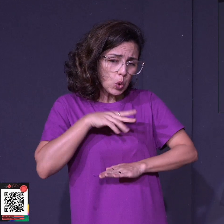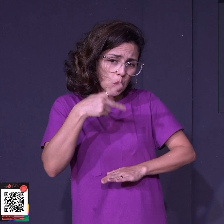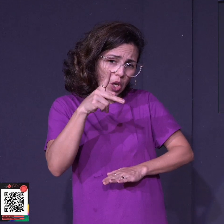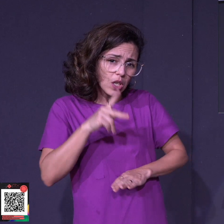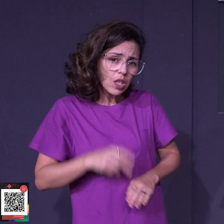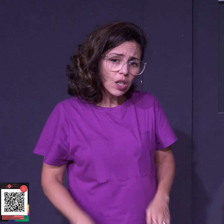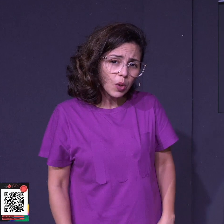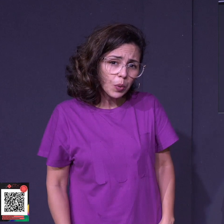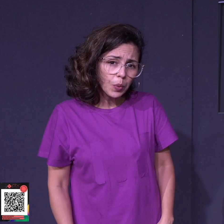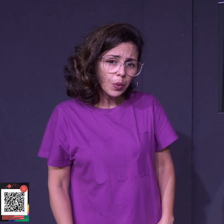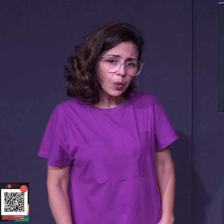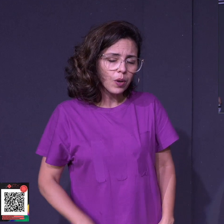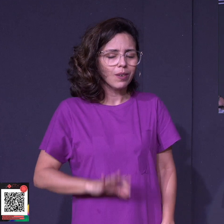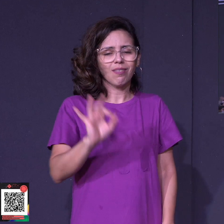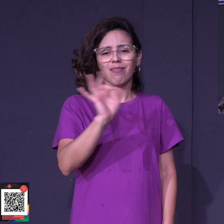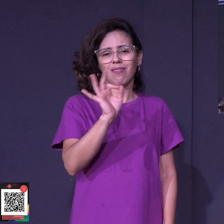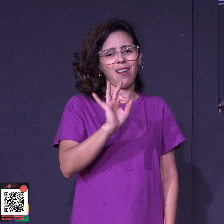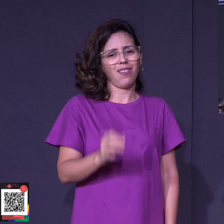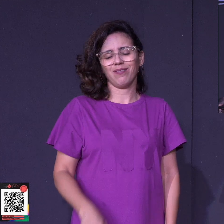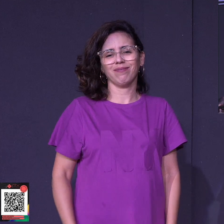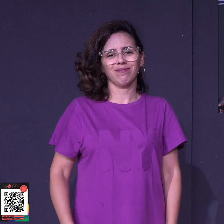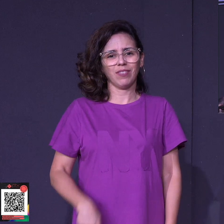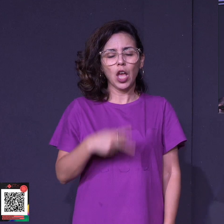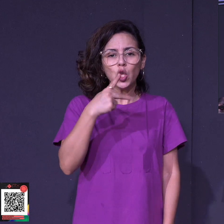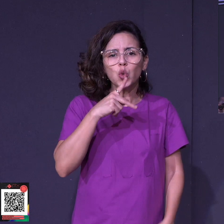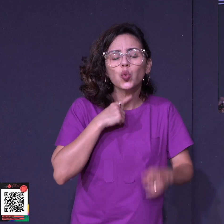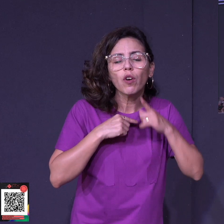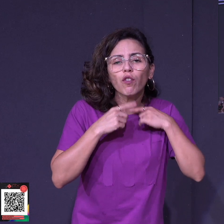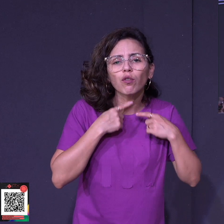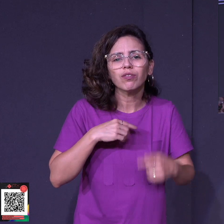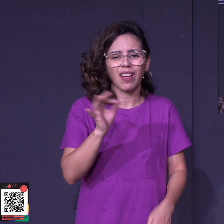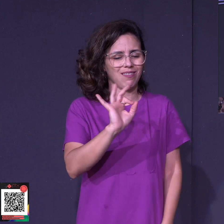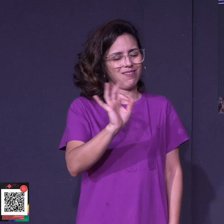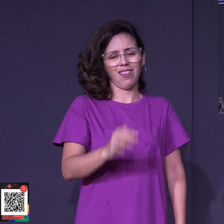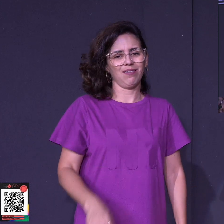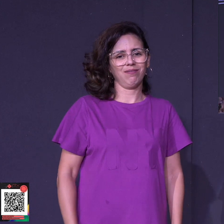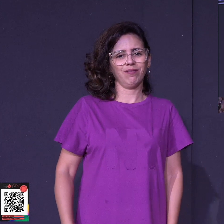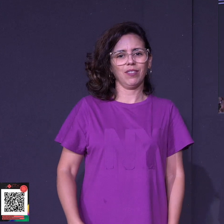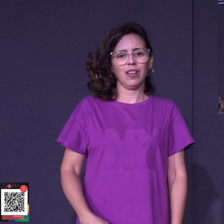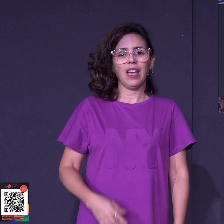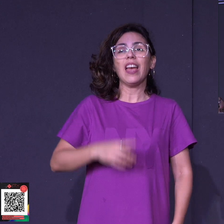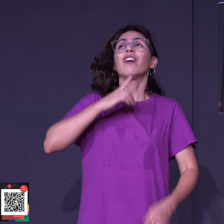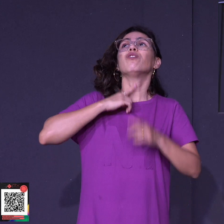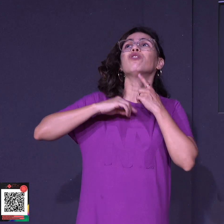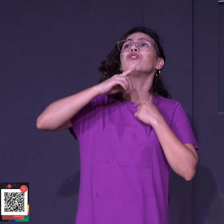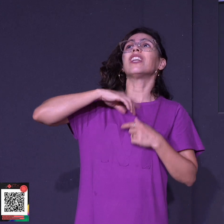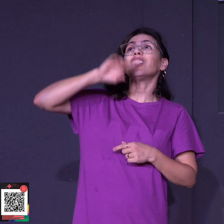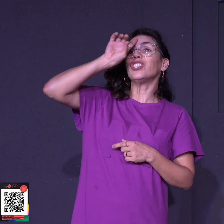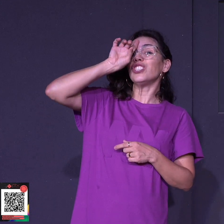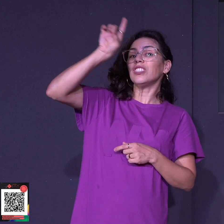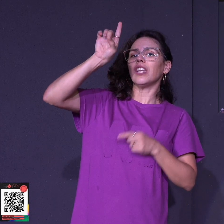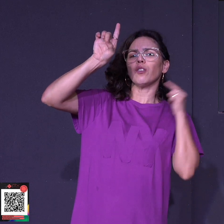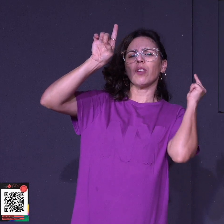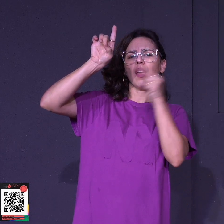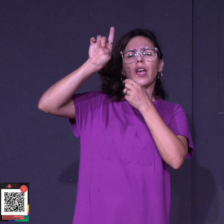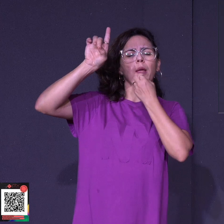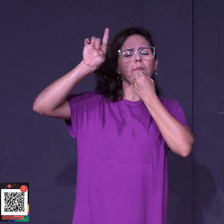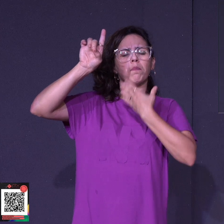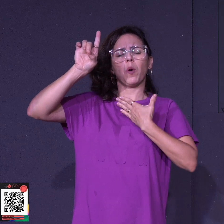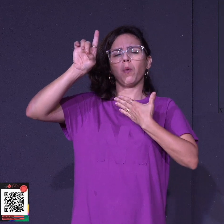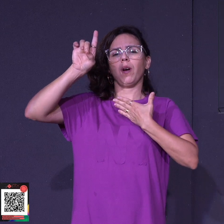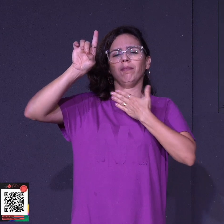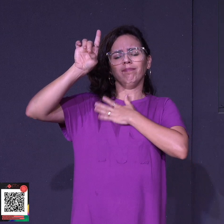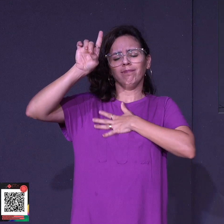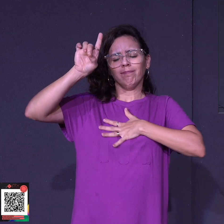sua vontade, nem a minha, é a vontade de Deus, que é boa, agradável e perfeita. É a vontade